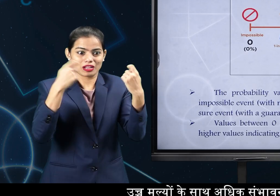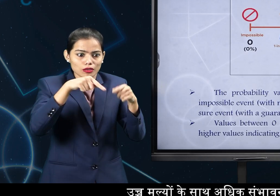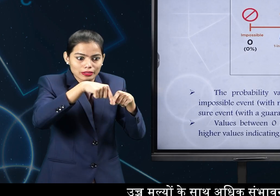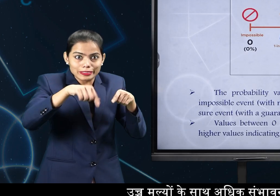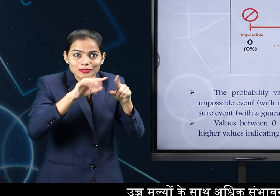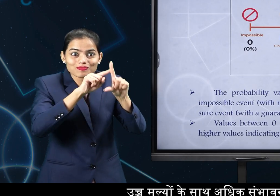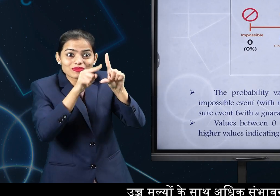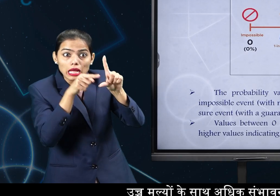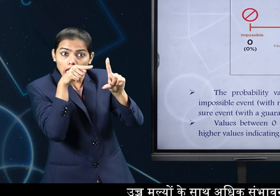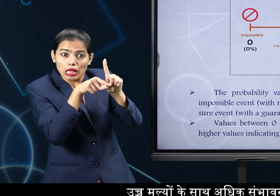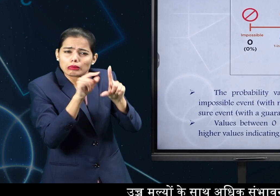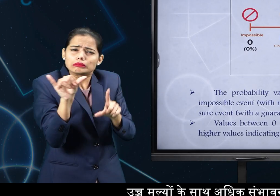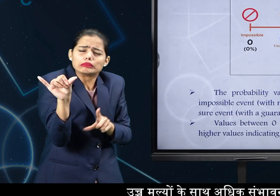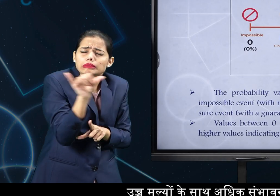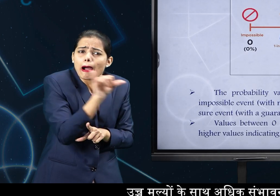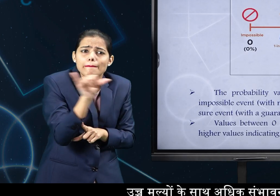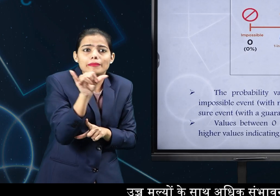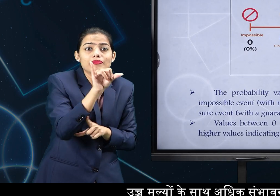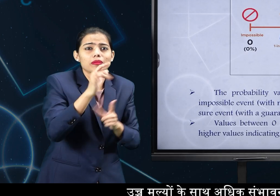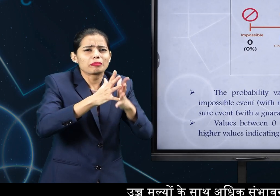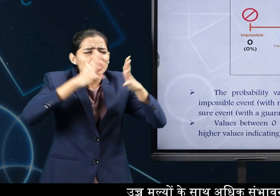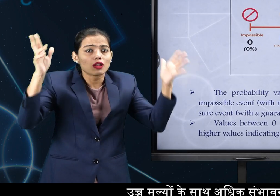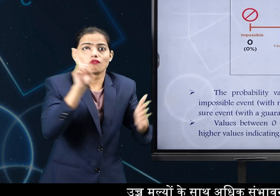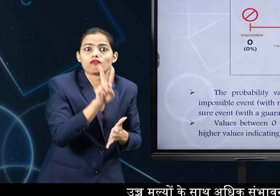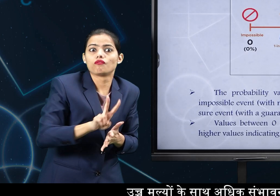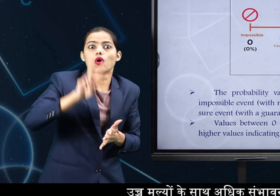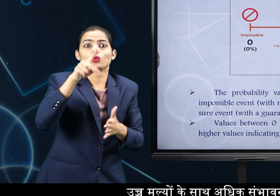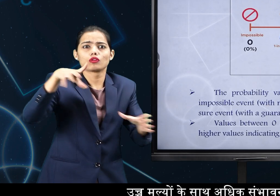अधिक संभावना का संकेत मिलता है।